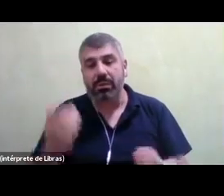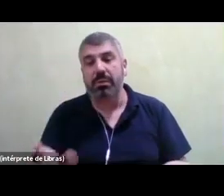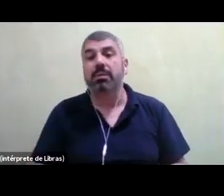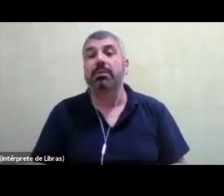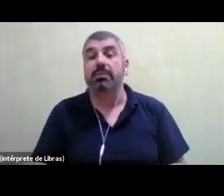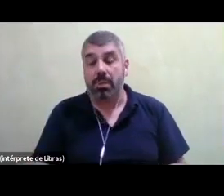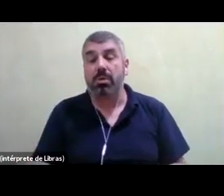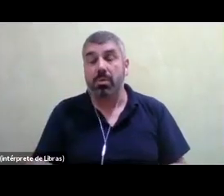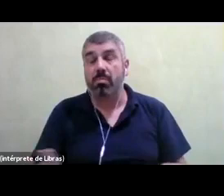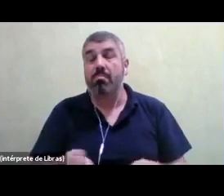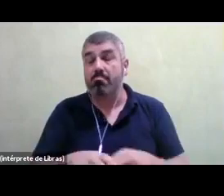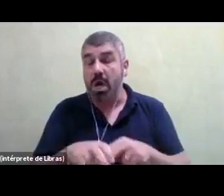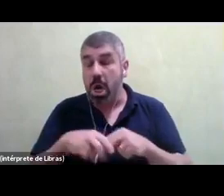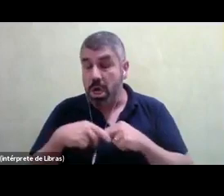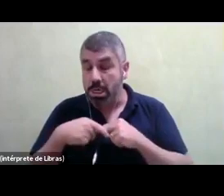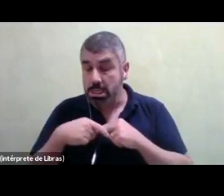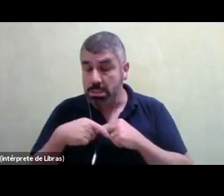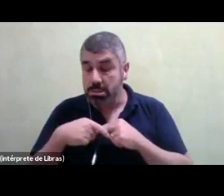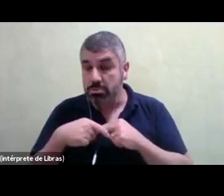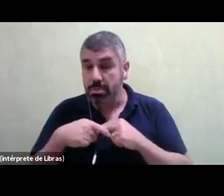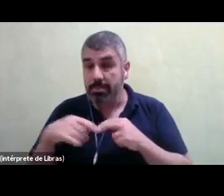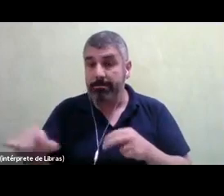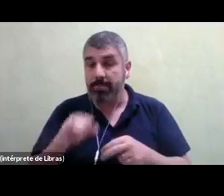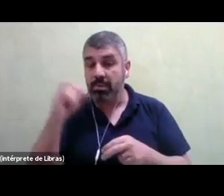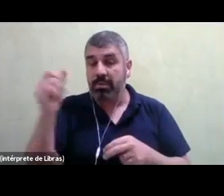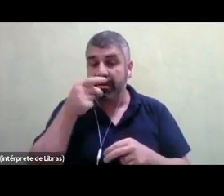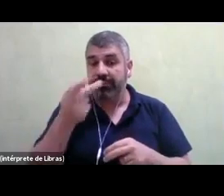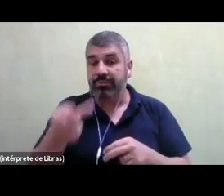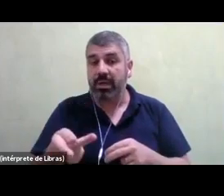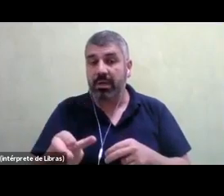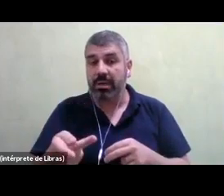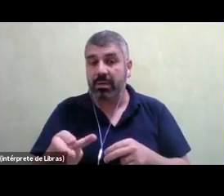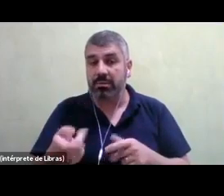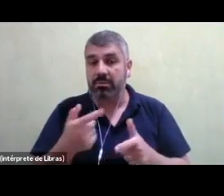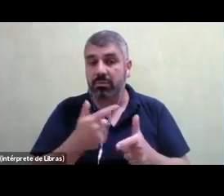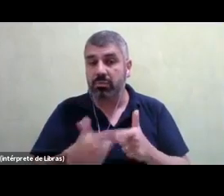muito importante a gente ressaltar aqui, né, a